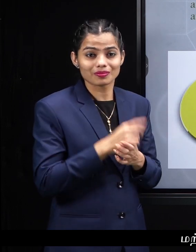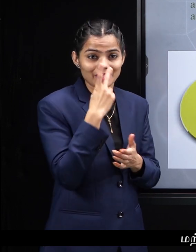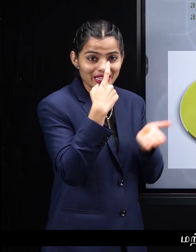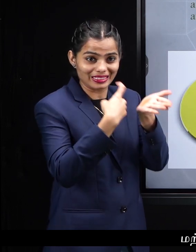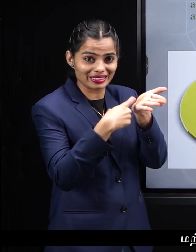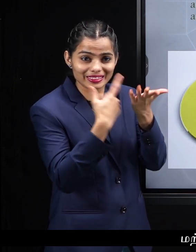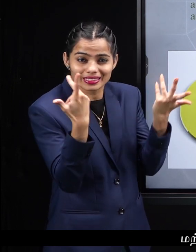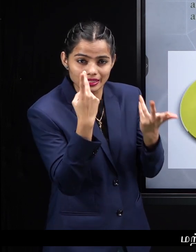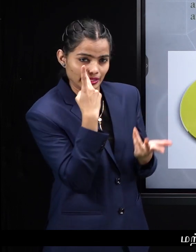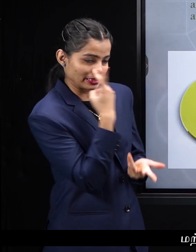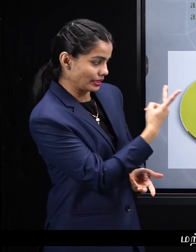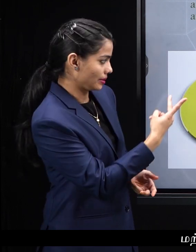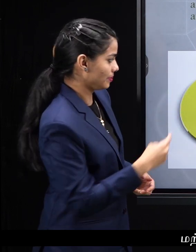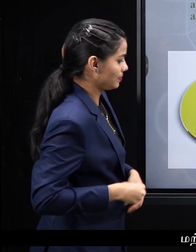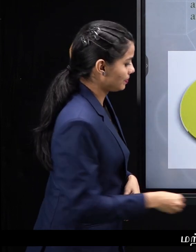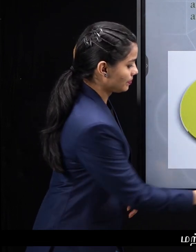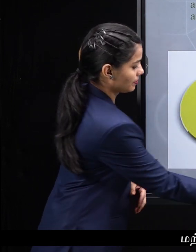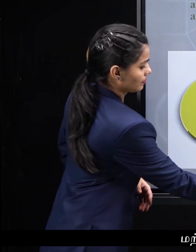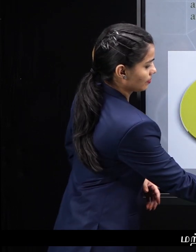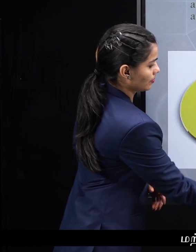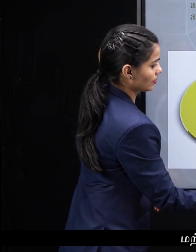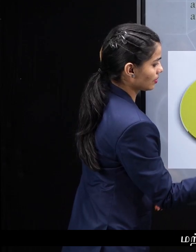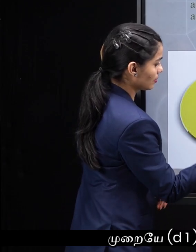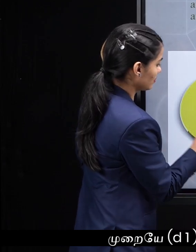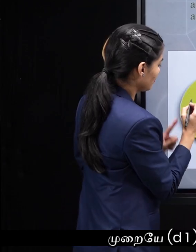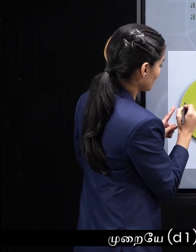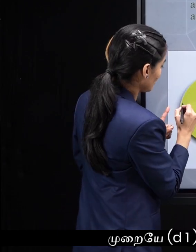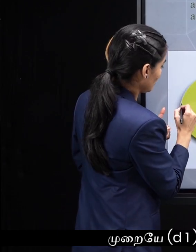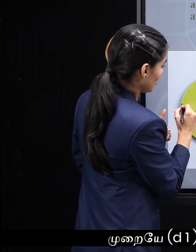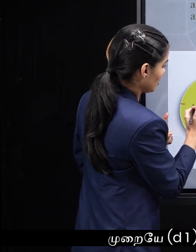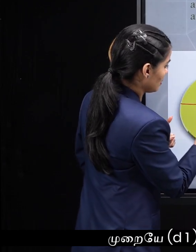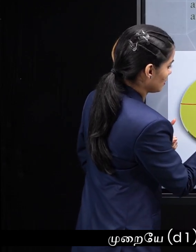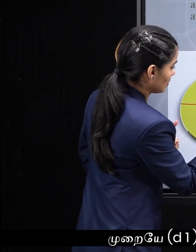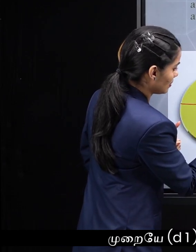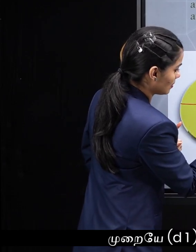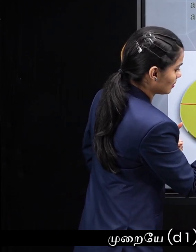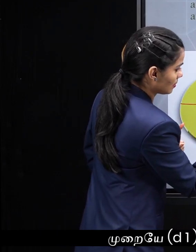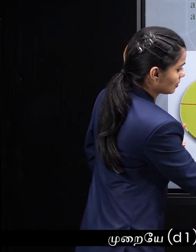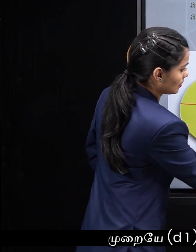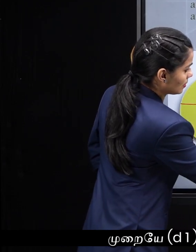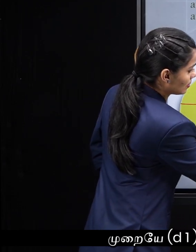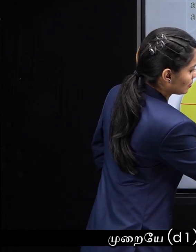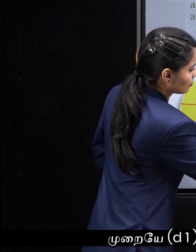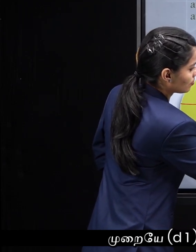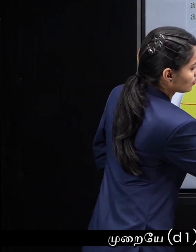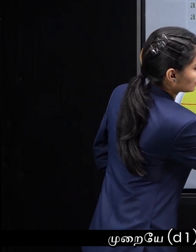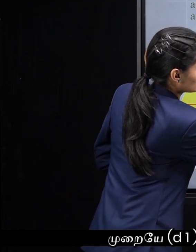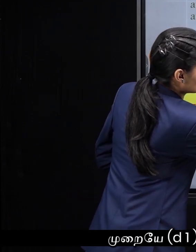R கீழிலக்கம் 2 கொண்ட இரண்டு ஒத்த வட்டங்களை முறையே D கீழிலக்கம் 1 மற்றும் D